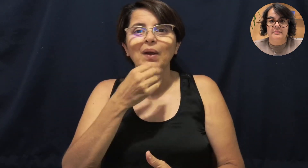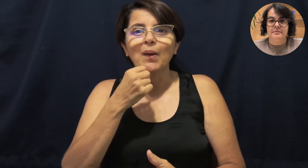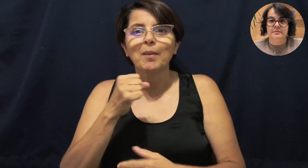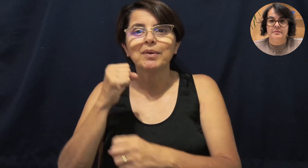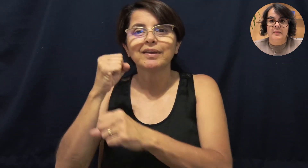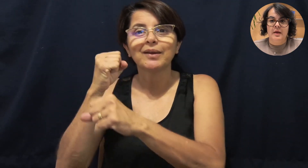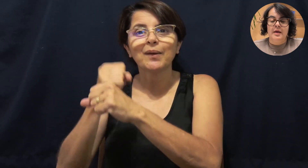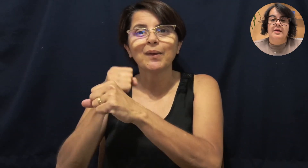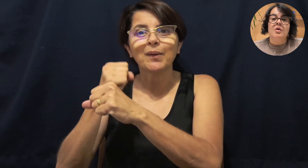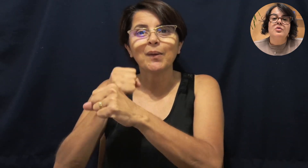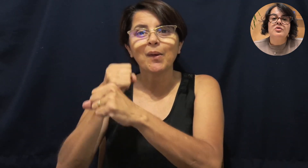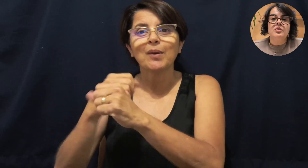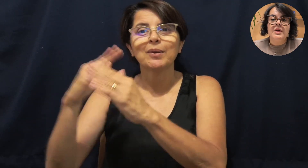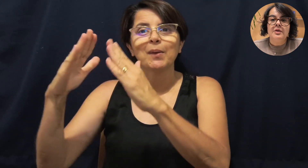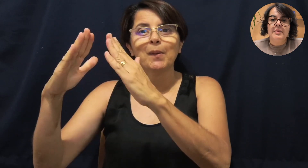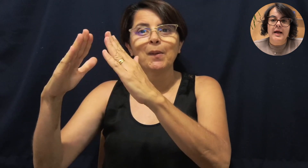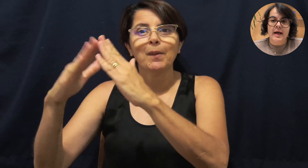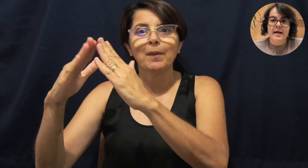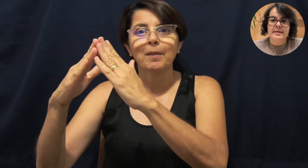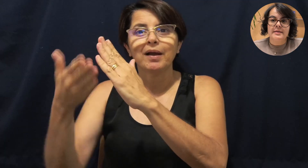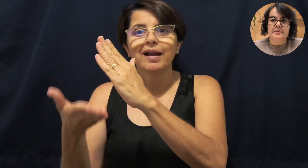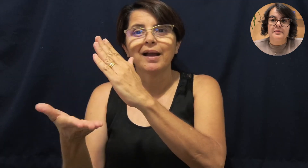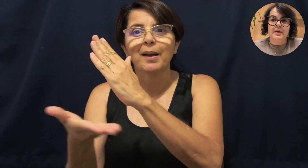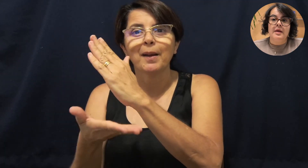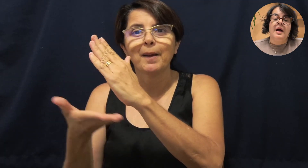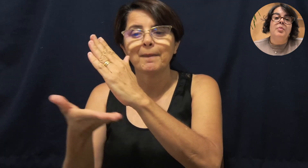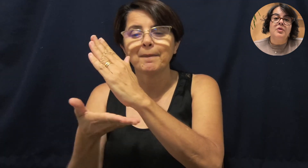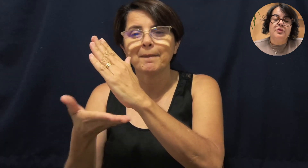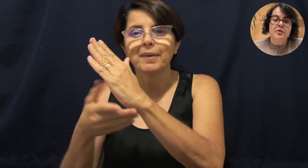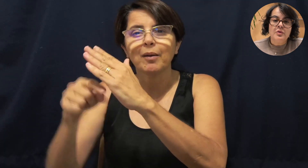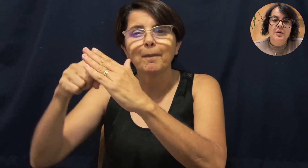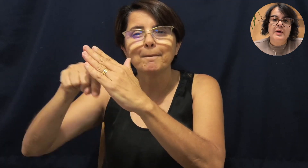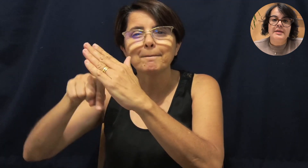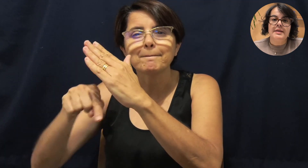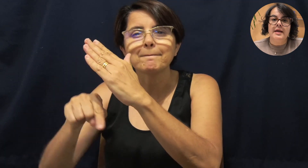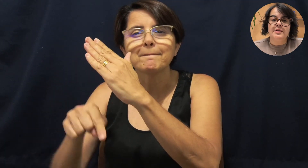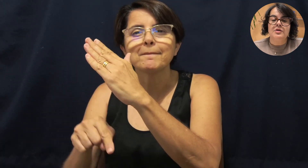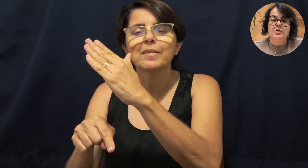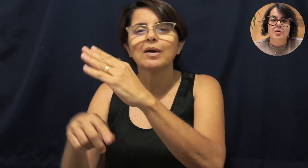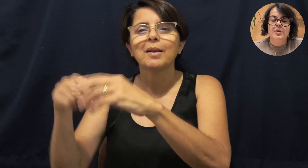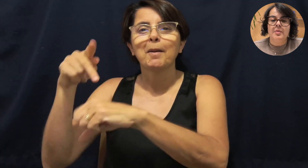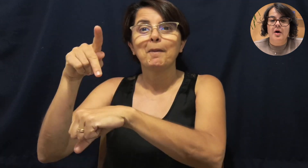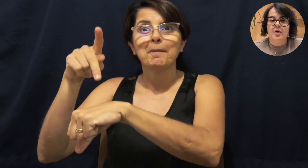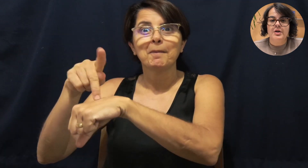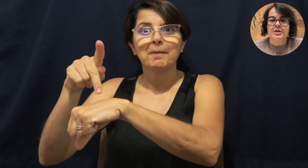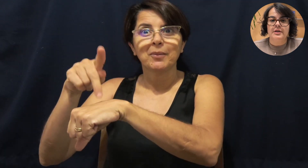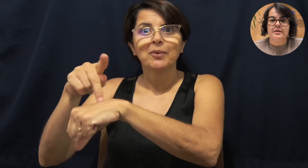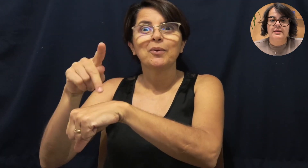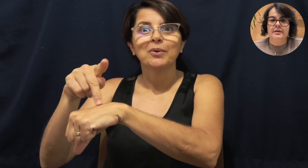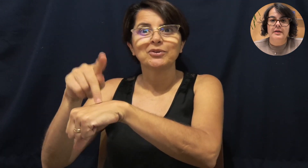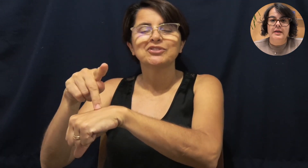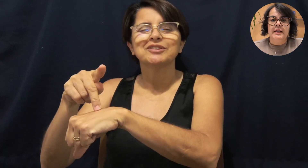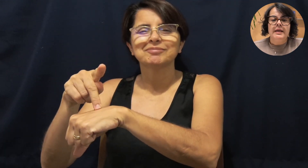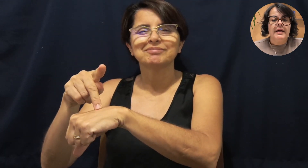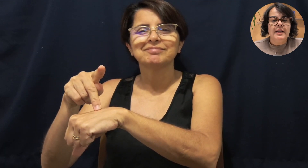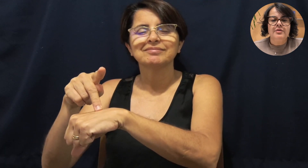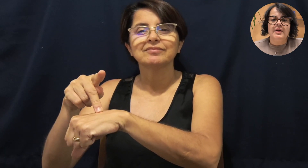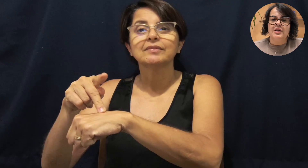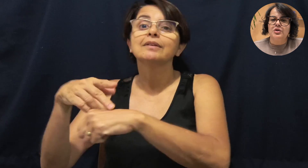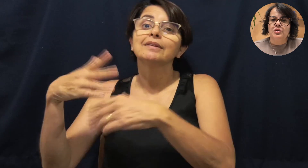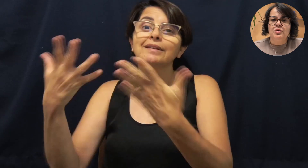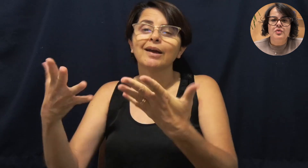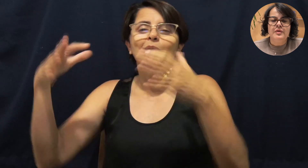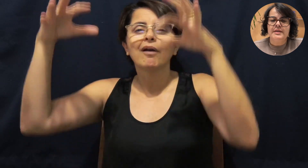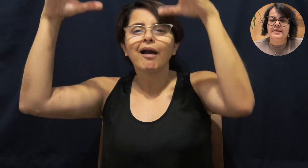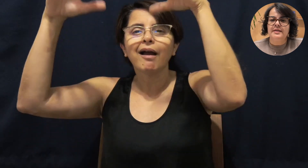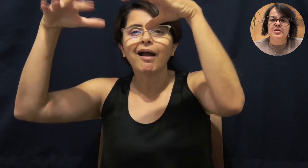homem, que ao construir uma casa, aprofunda o alicerce sobre uma rocha, e aí vêm